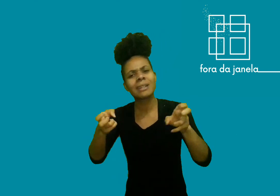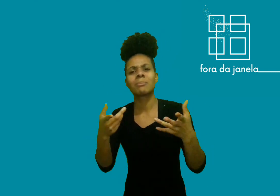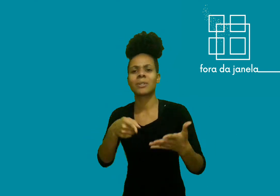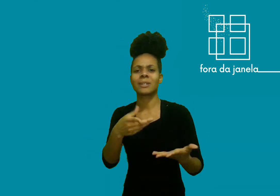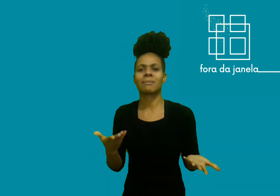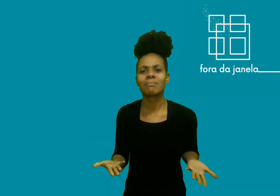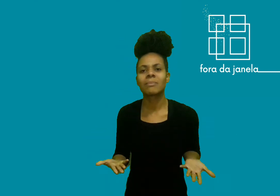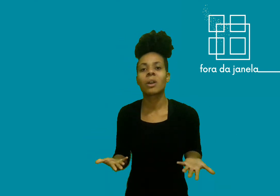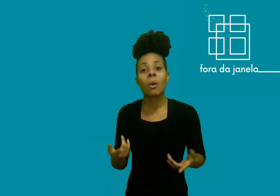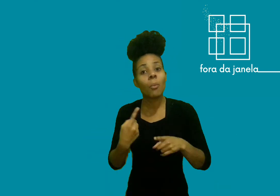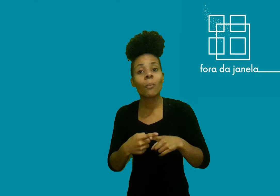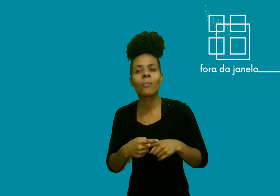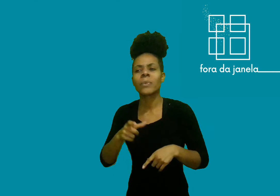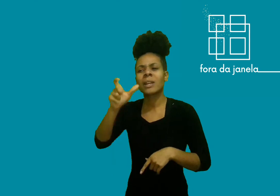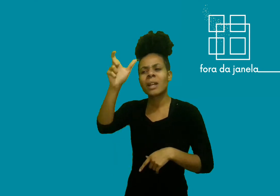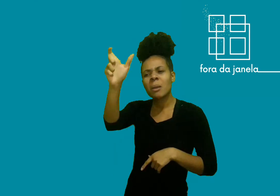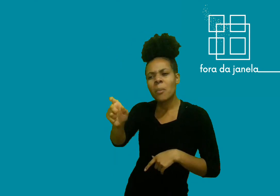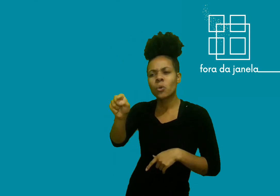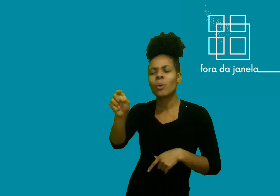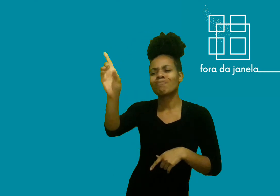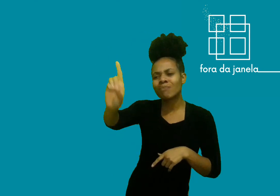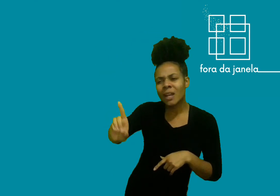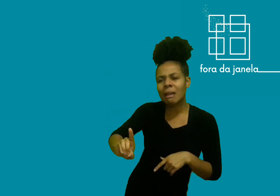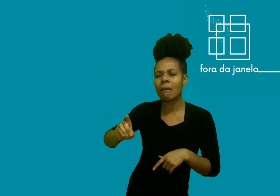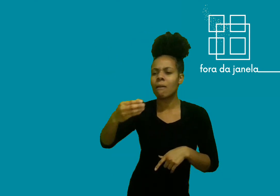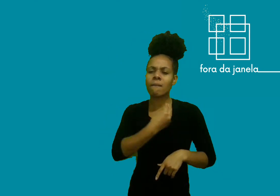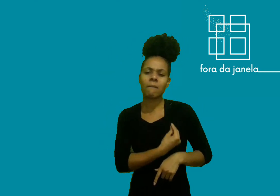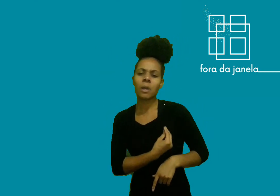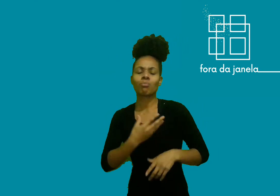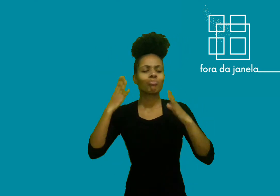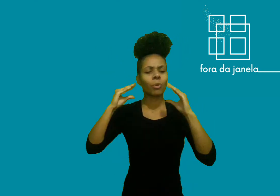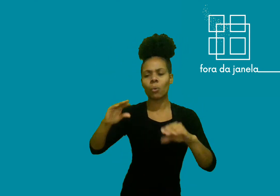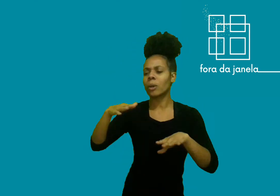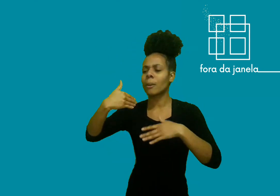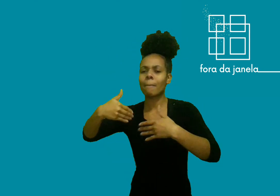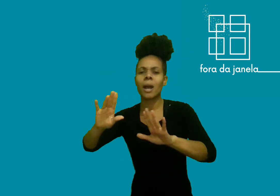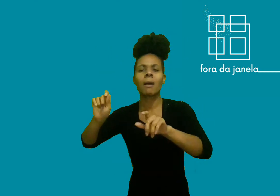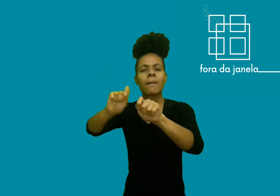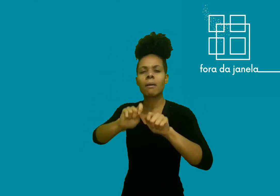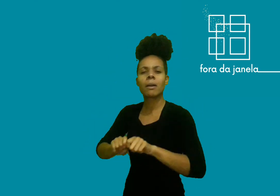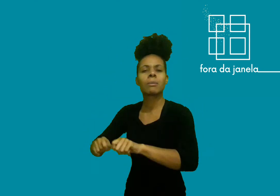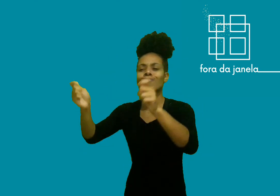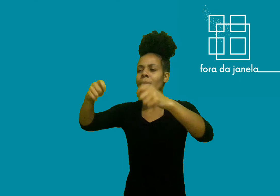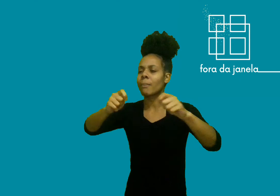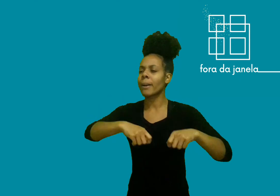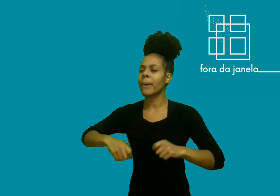definem o que essas pessoas são, né? Exatamente, como vocês tocaram nesse termo deficiente, eu gostaria de aproveitar